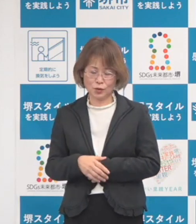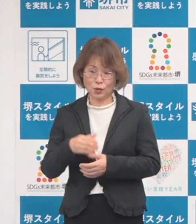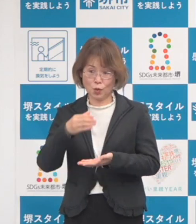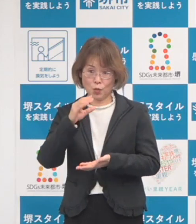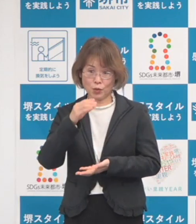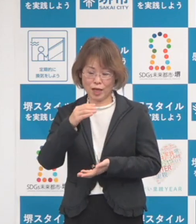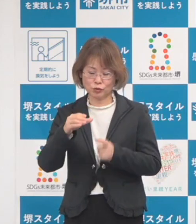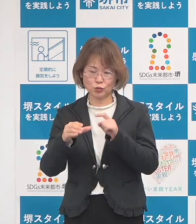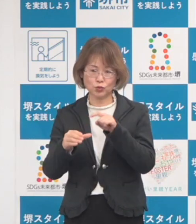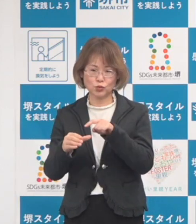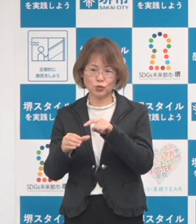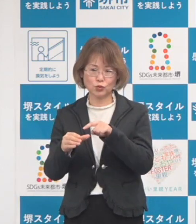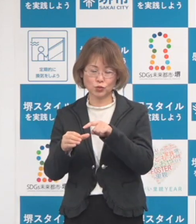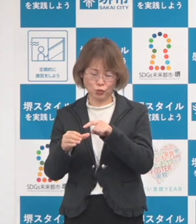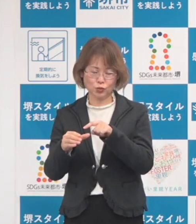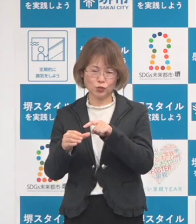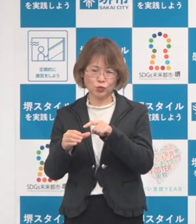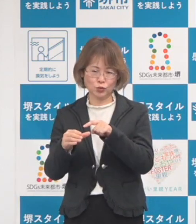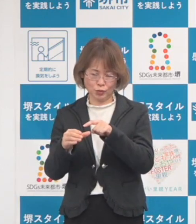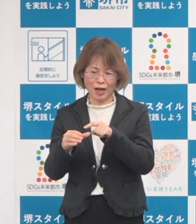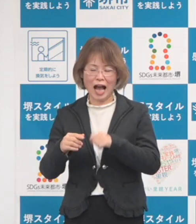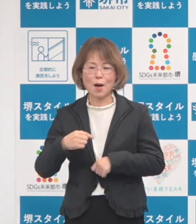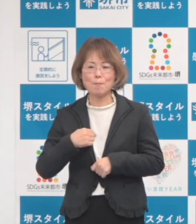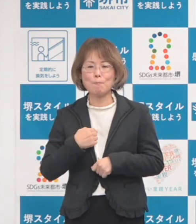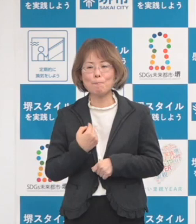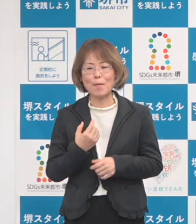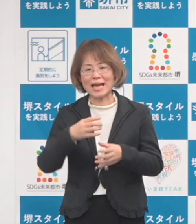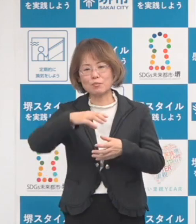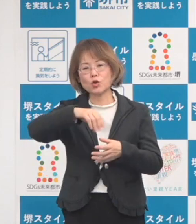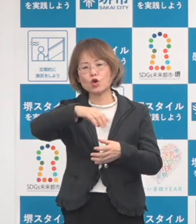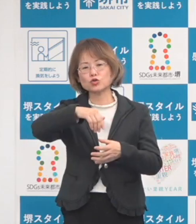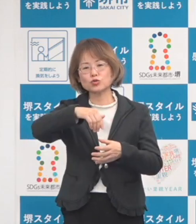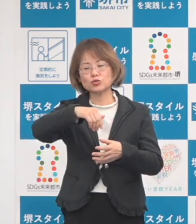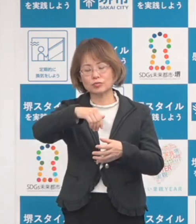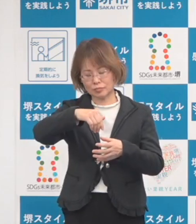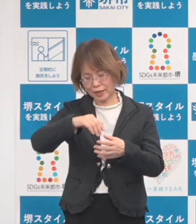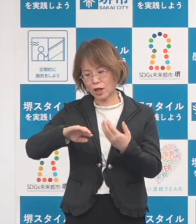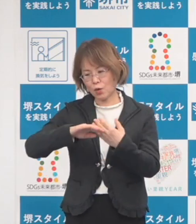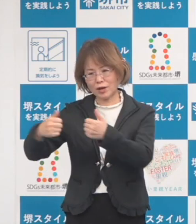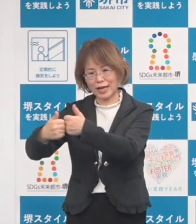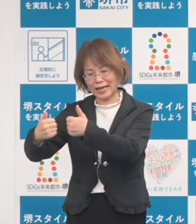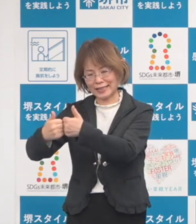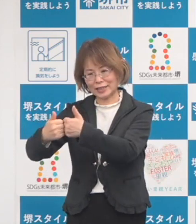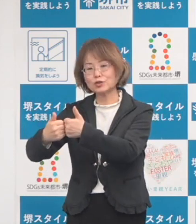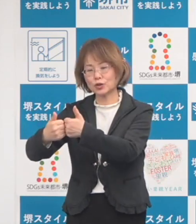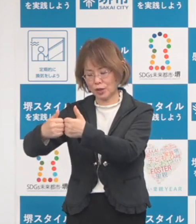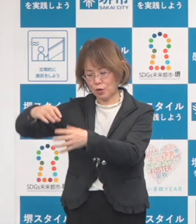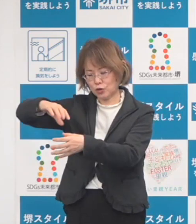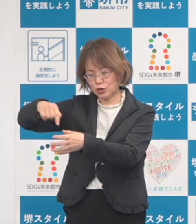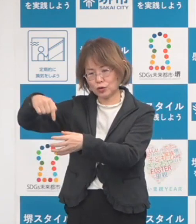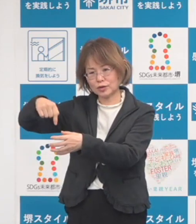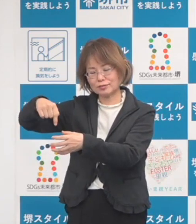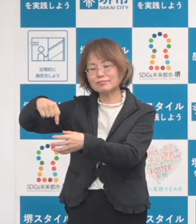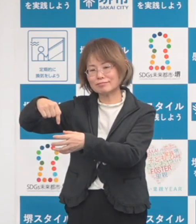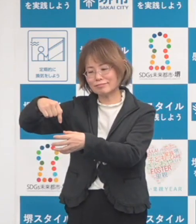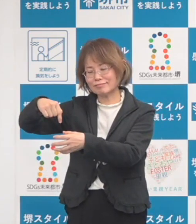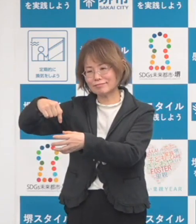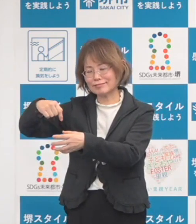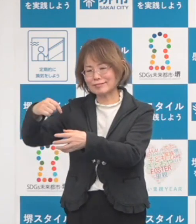る容器はマイボトルですし、また総での会議等でも水筒に万博のシールを貼